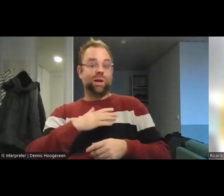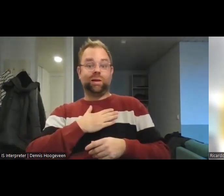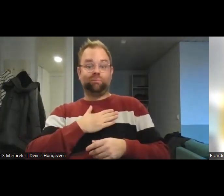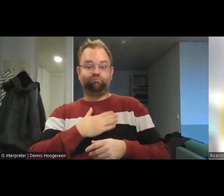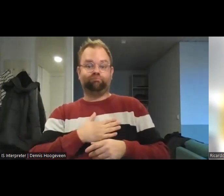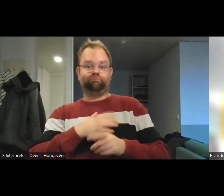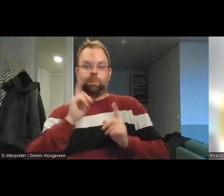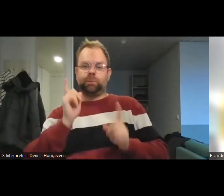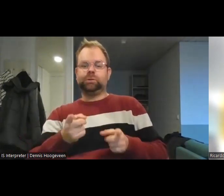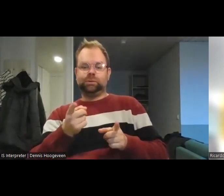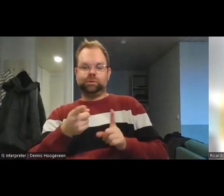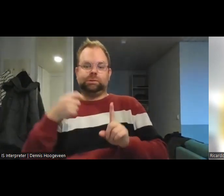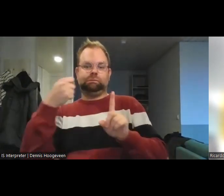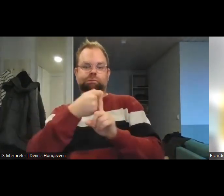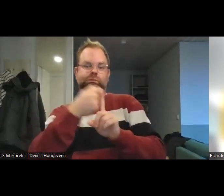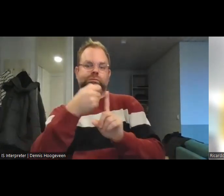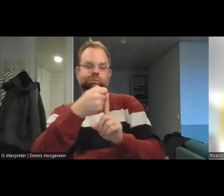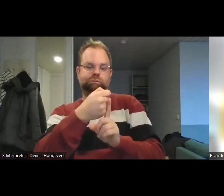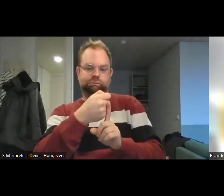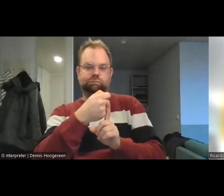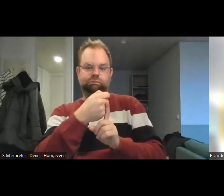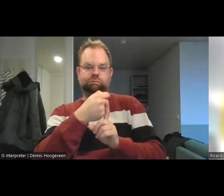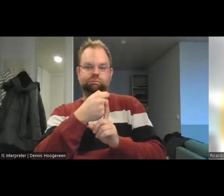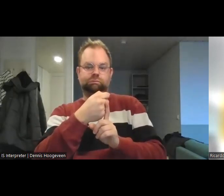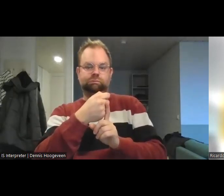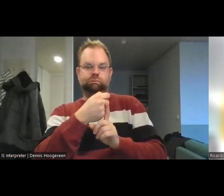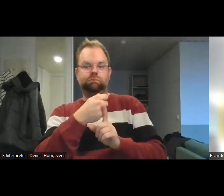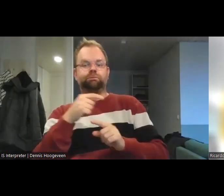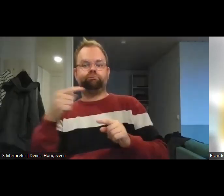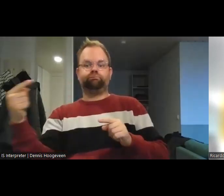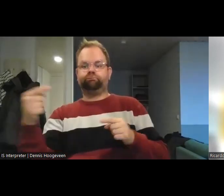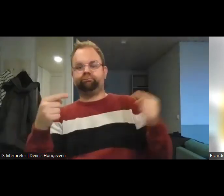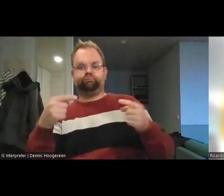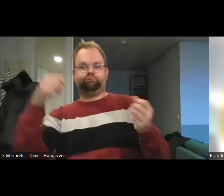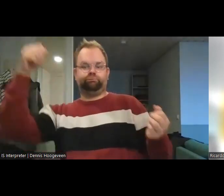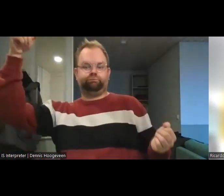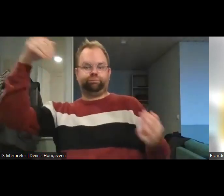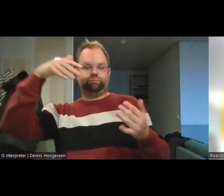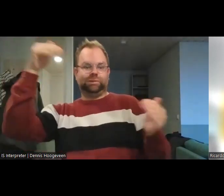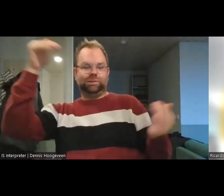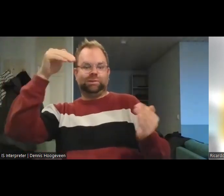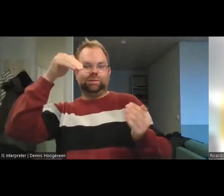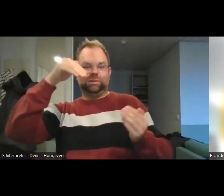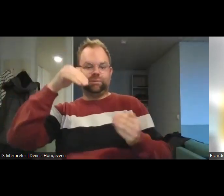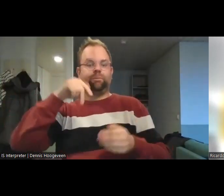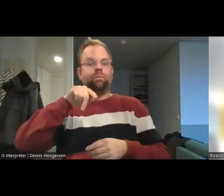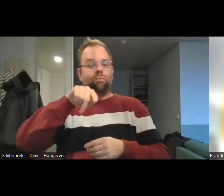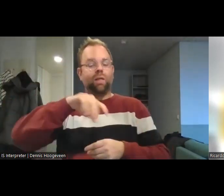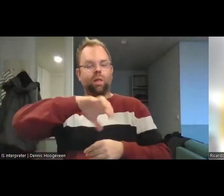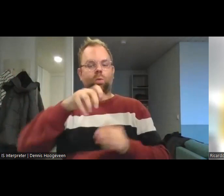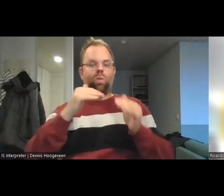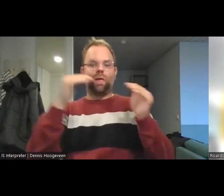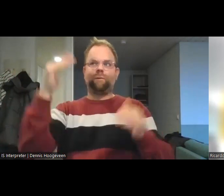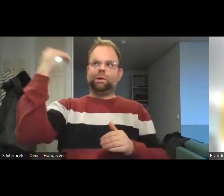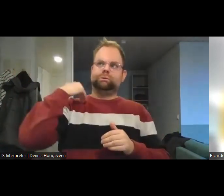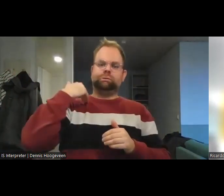qui pourrait nous aider à avoir un soutien pour l'année prochaine. Nous prévoyons 2 ou